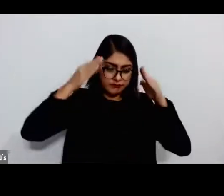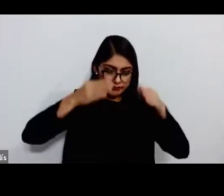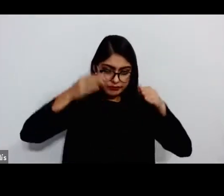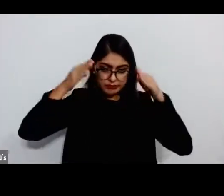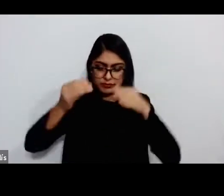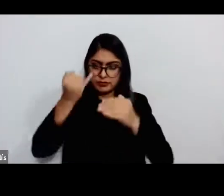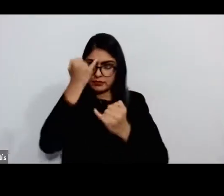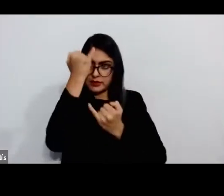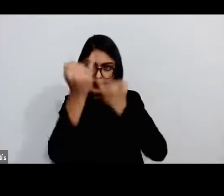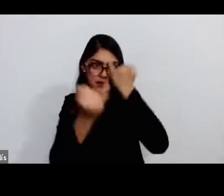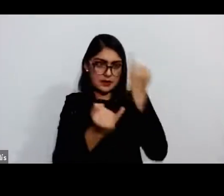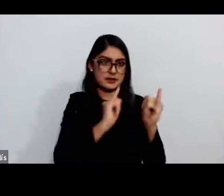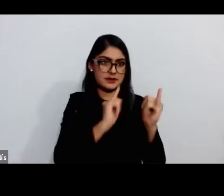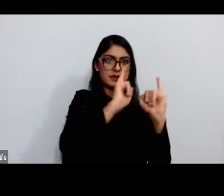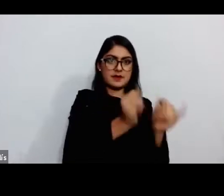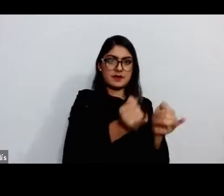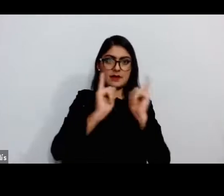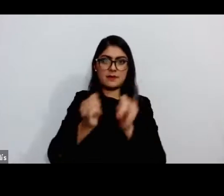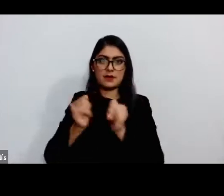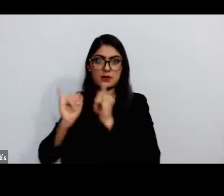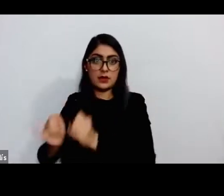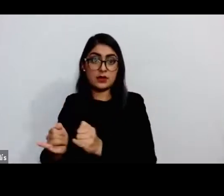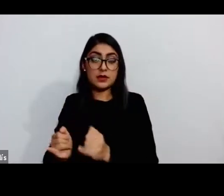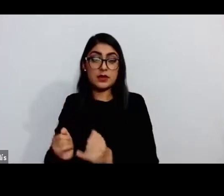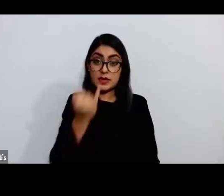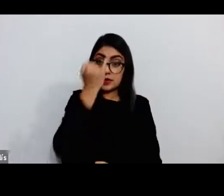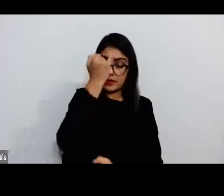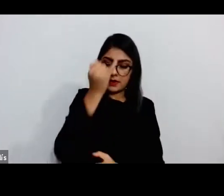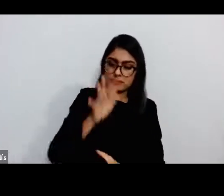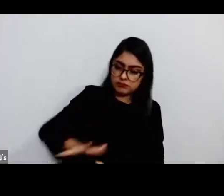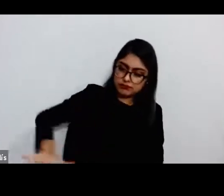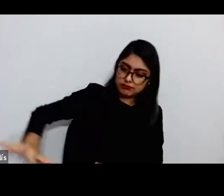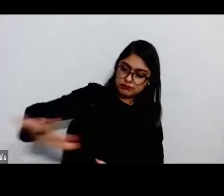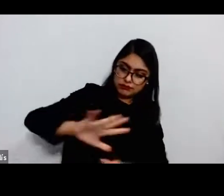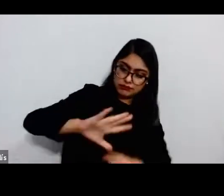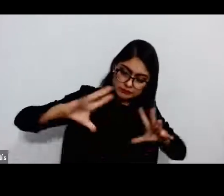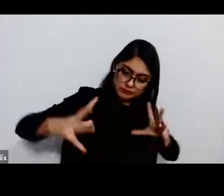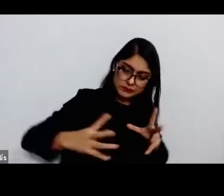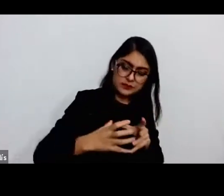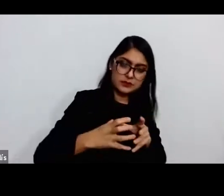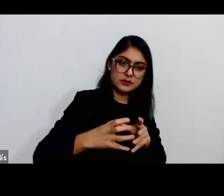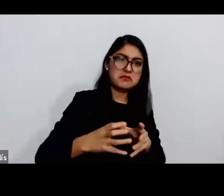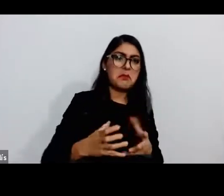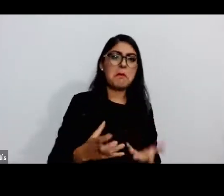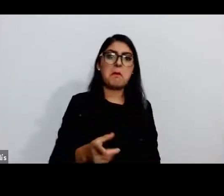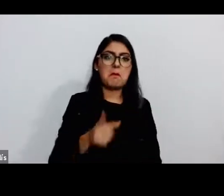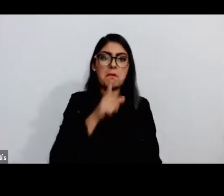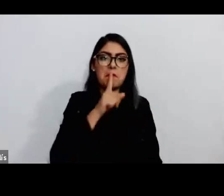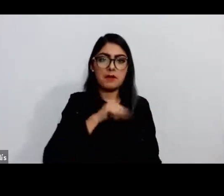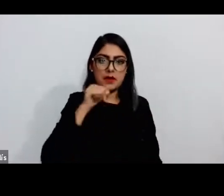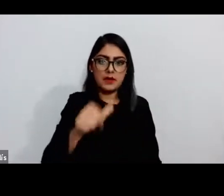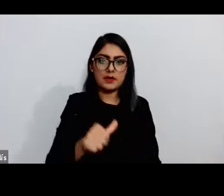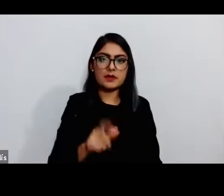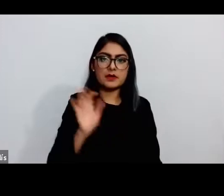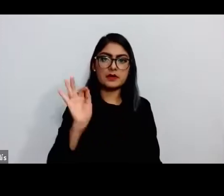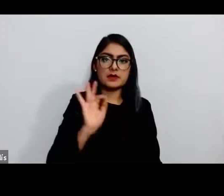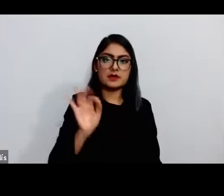había una concepción colectiva de la sociedad, no había una concepción, digamos, en la que el